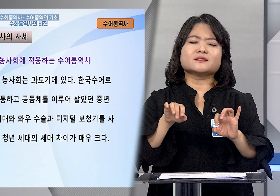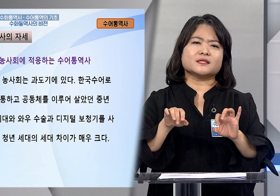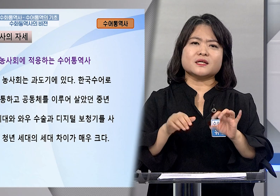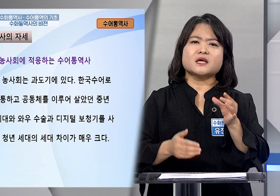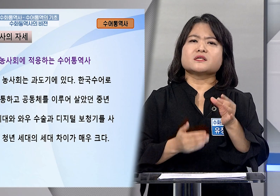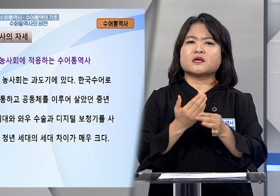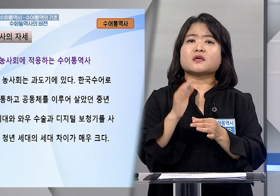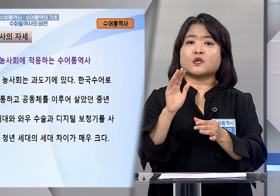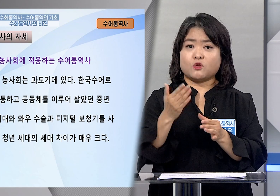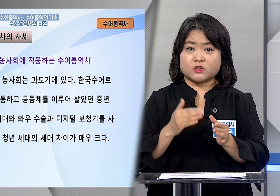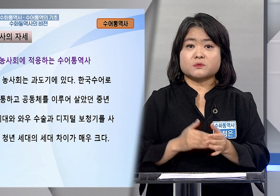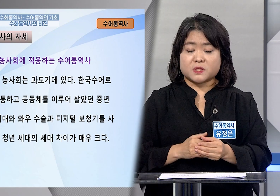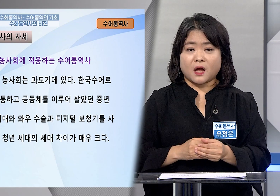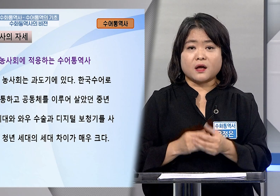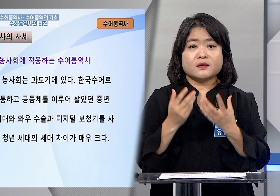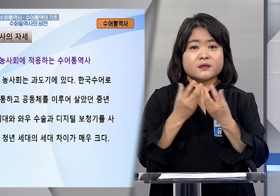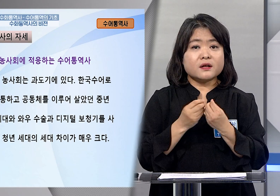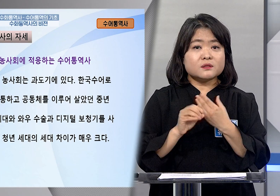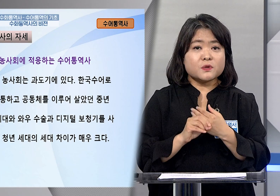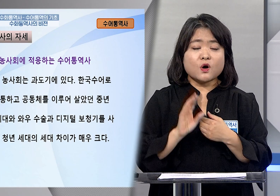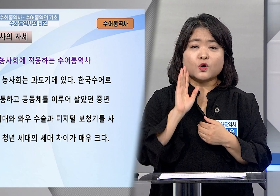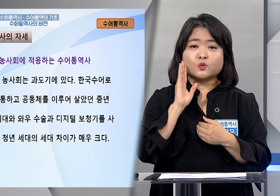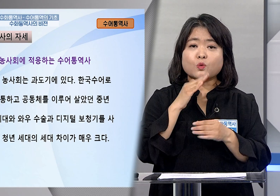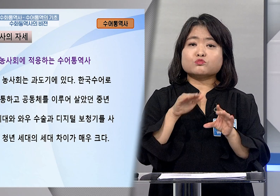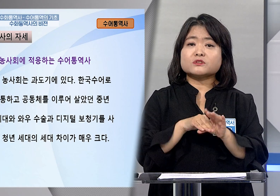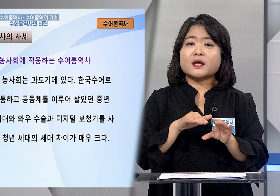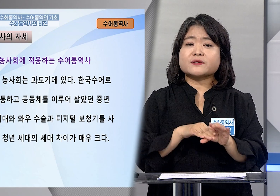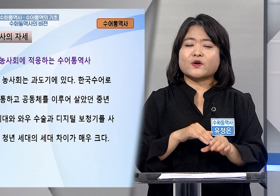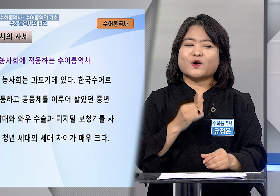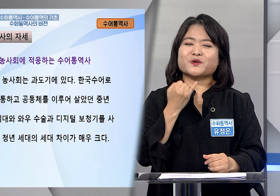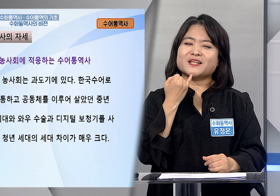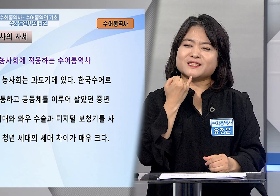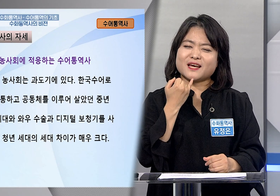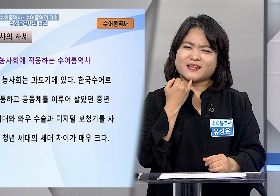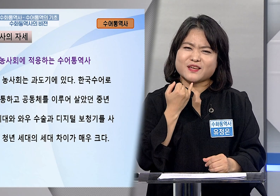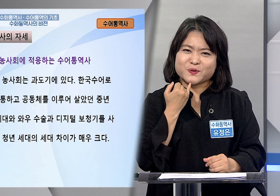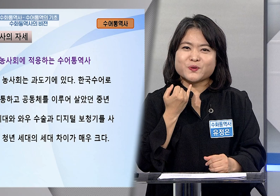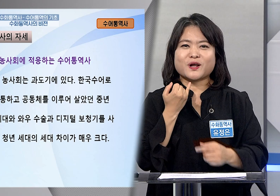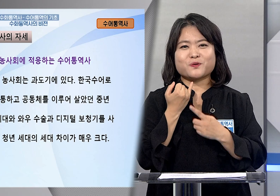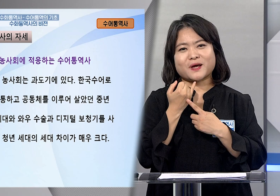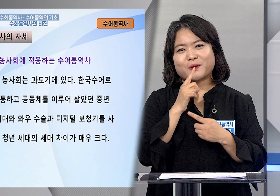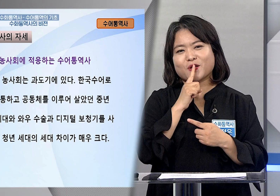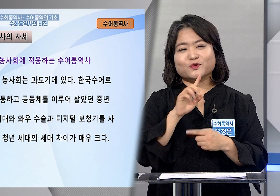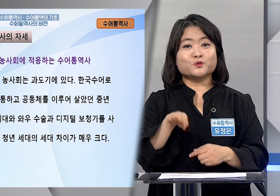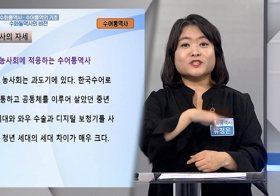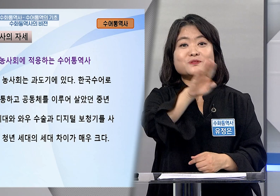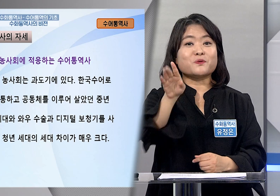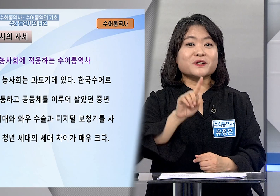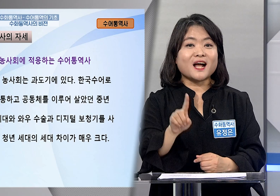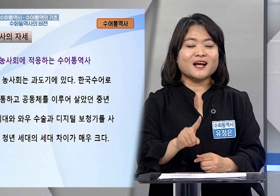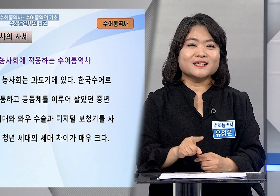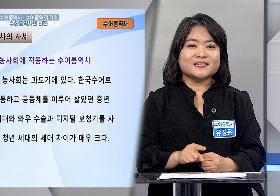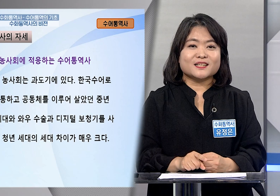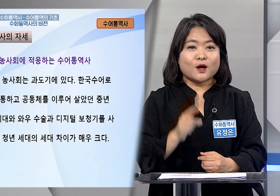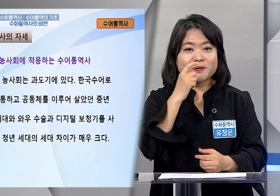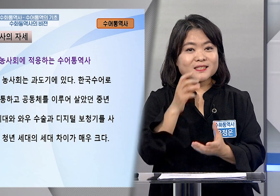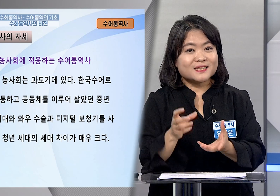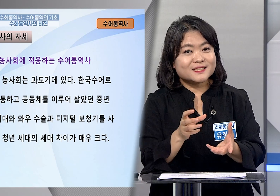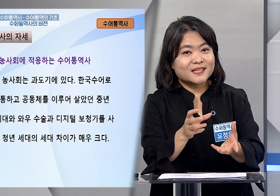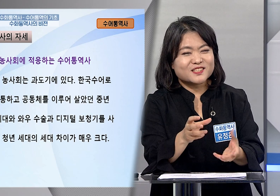현상들이 생기게 되었습니다. 예를 들면 농문화에서요. 괜찮아요 라고 말하면 우리는 뭡니까? 커피 한 잔 드시겠어요?